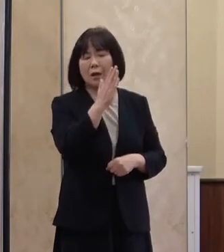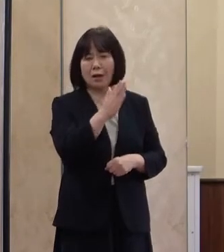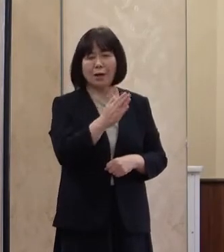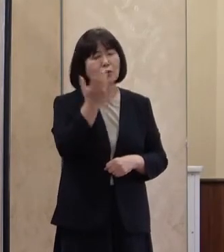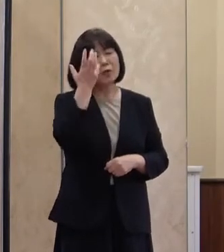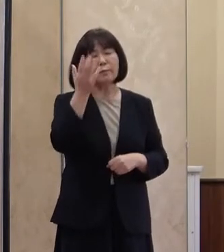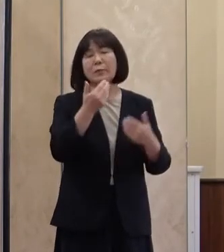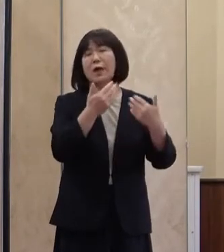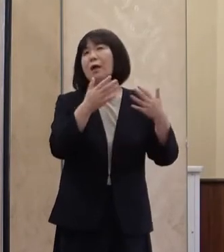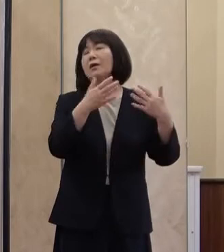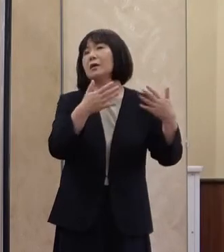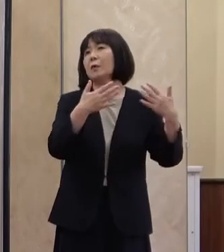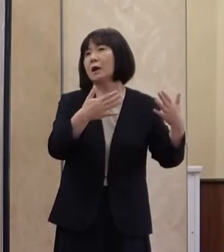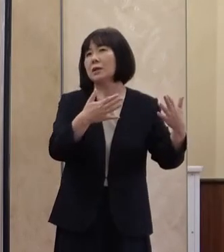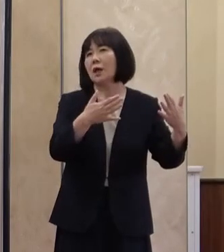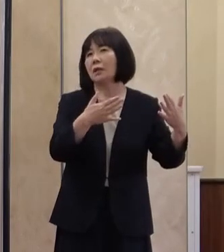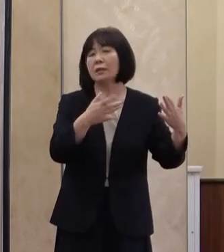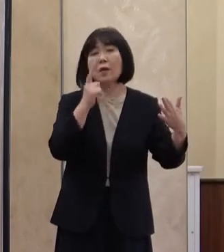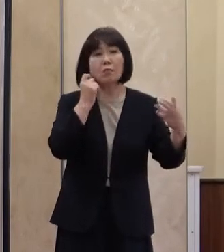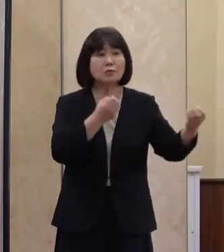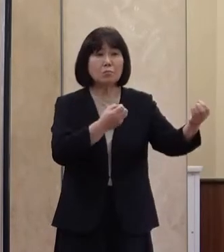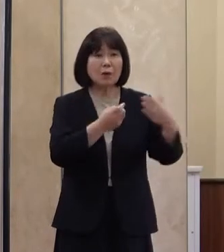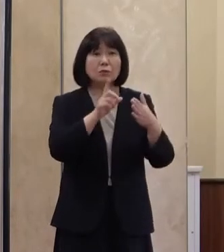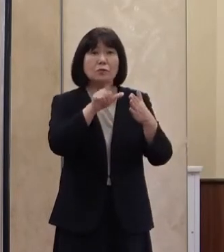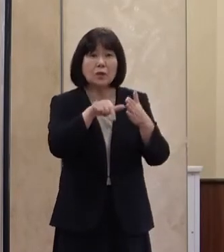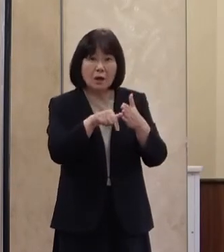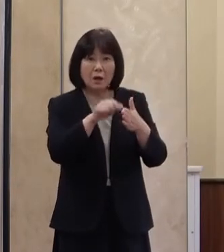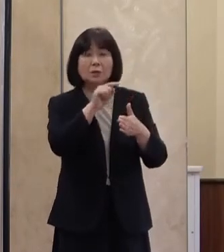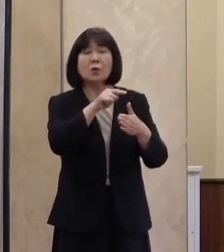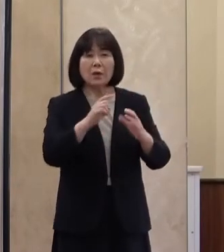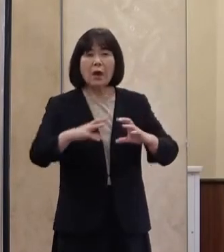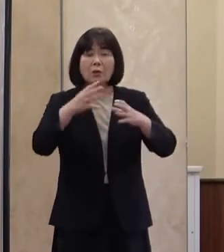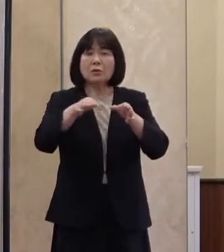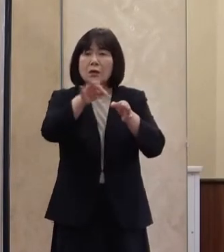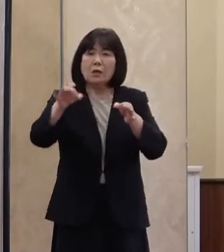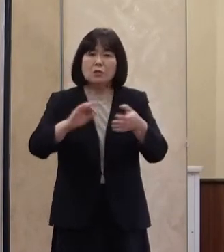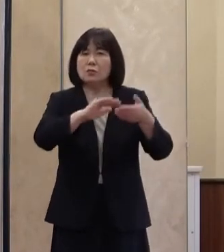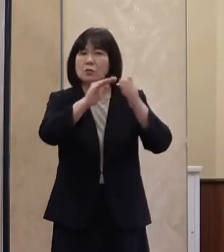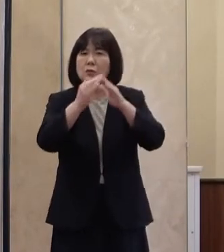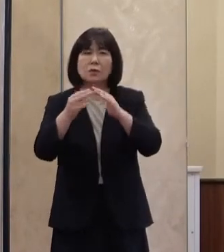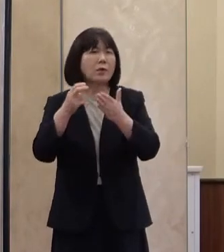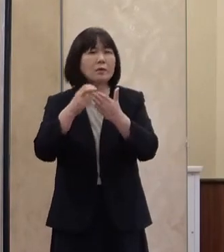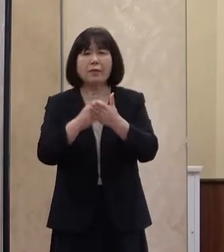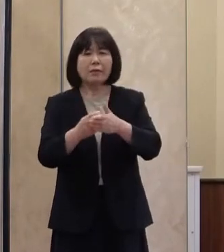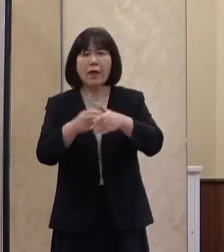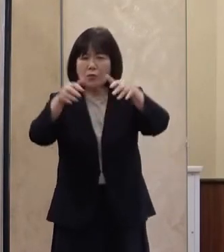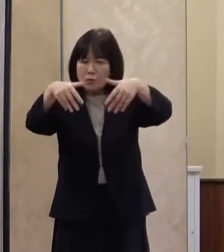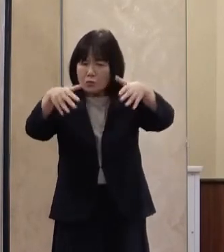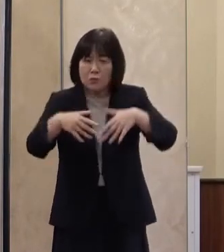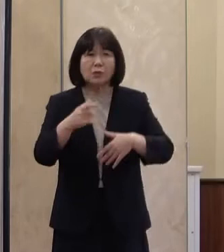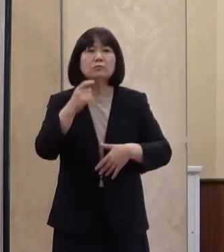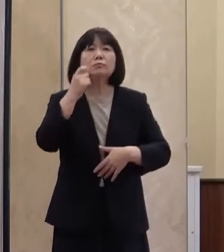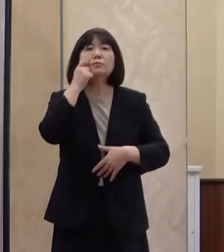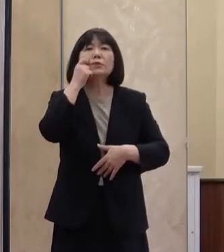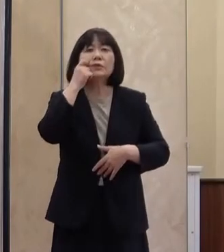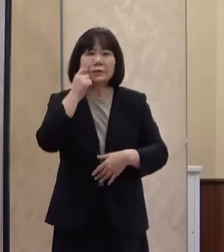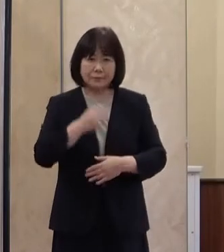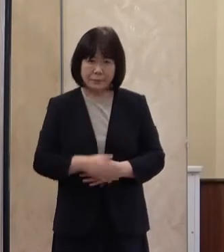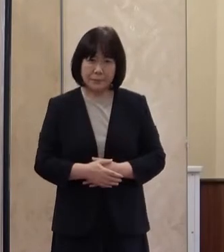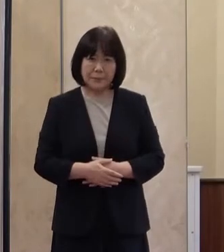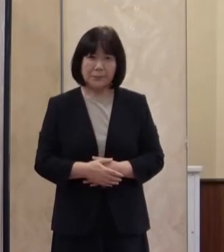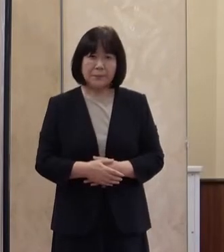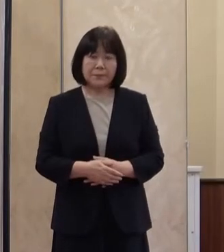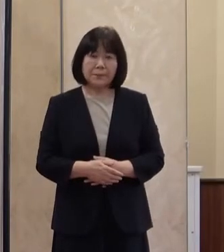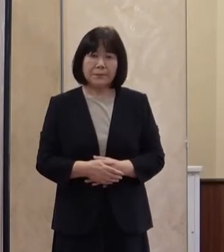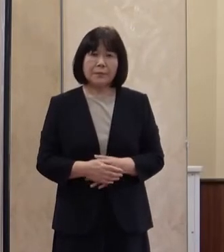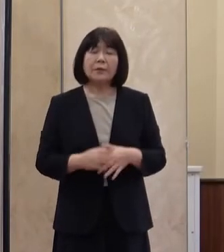夢みたいな話はもうやりませんとなったら、これは国際金融都市なんか絶対誘致できないですよ、だ